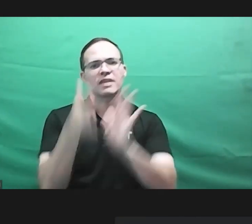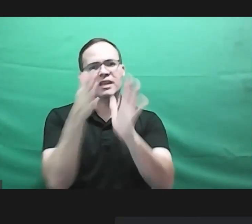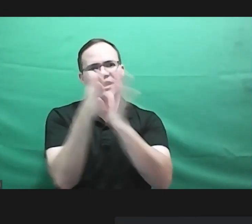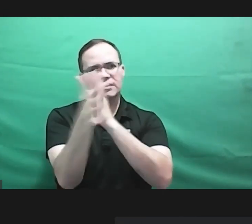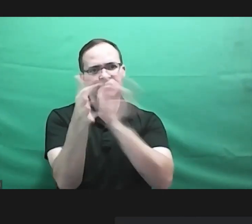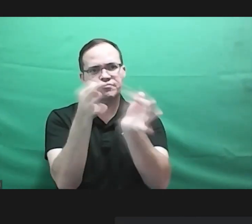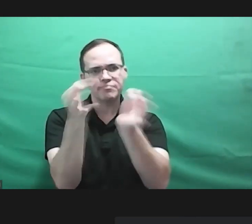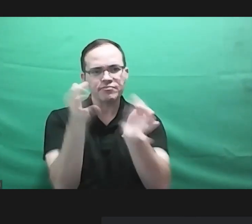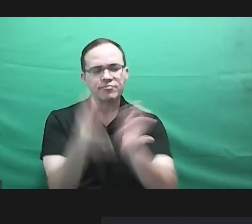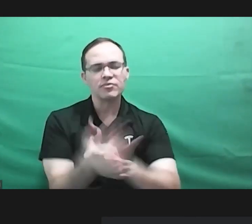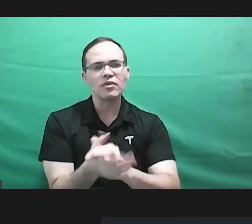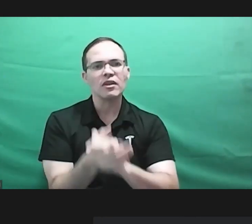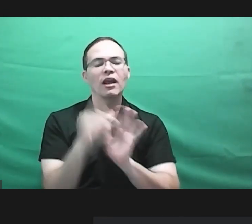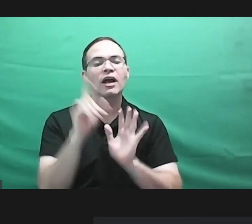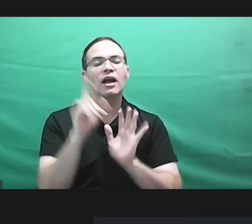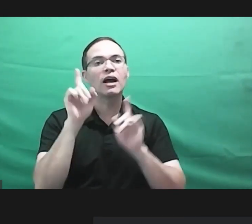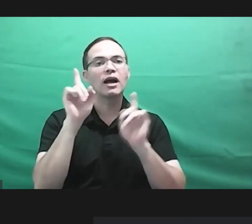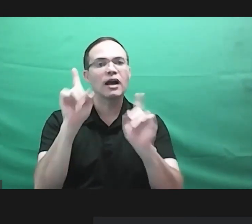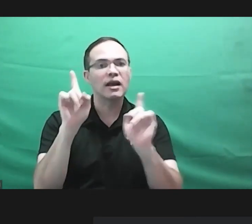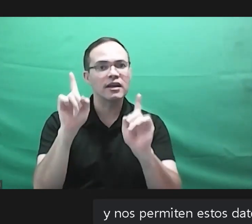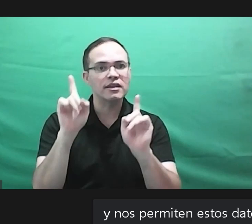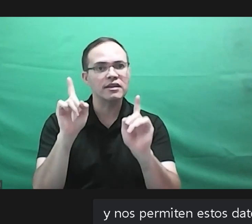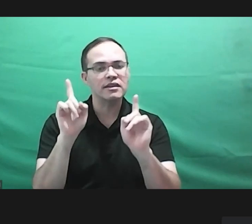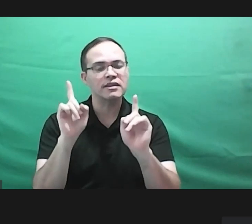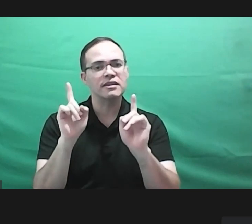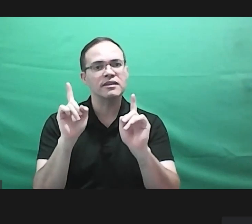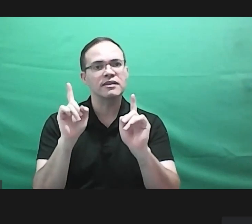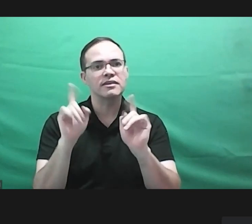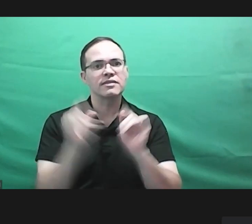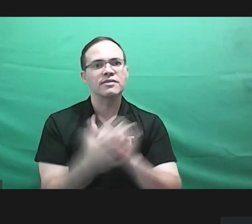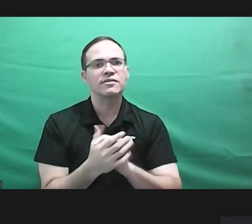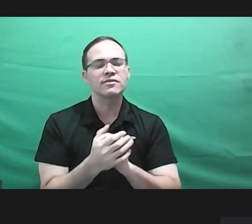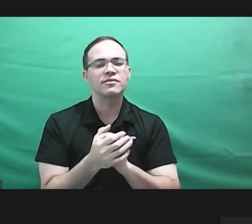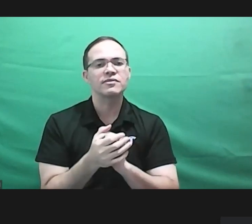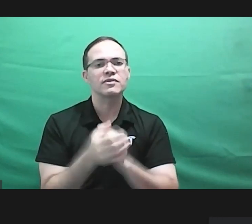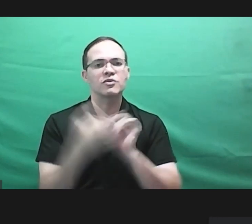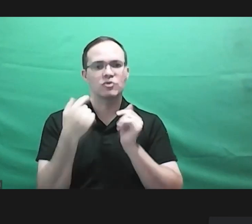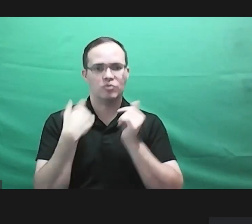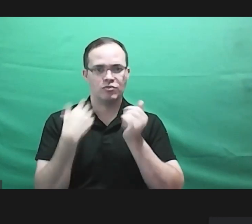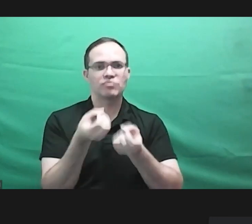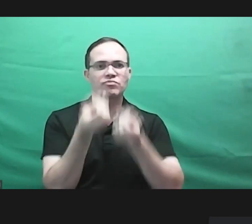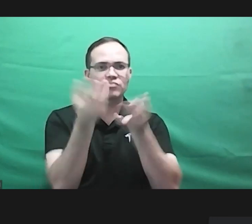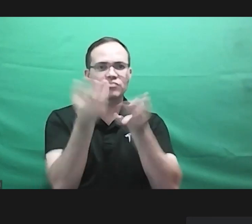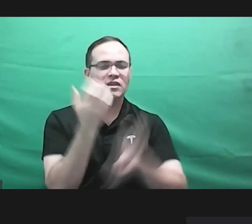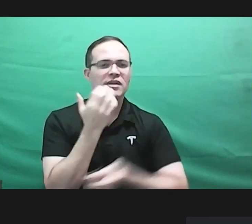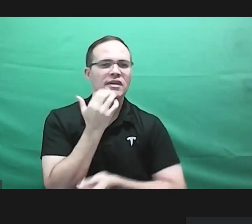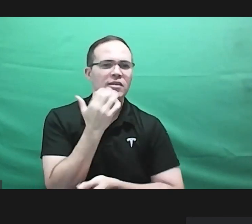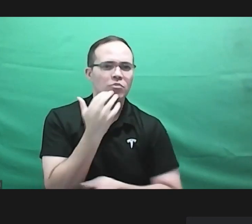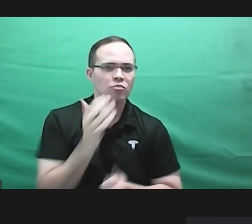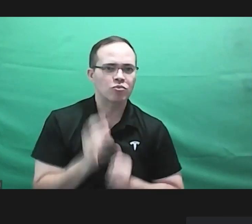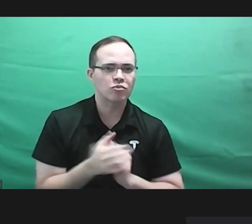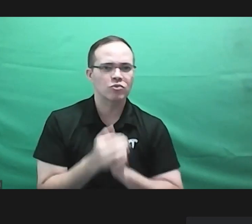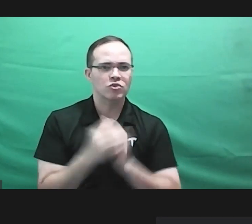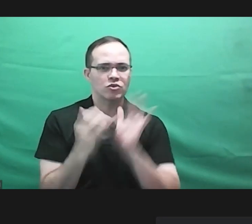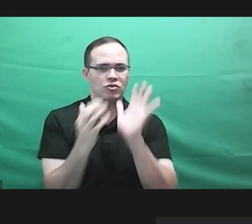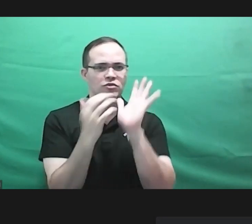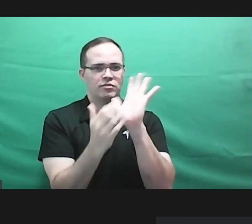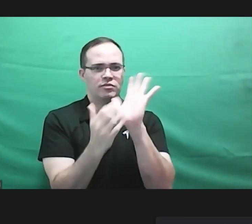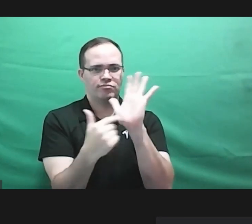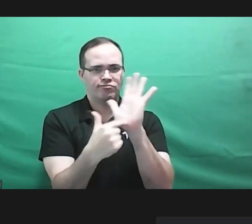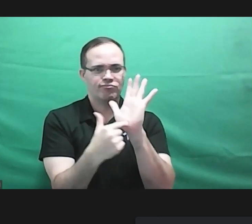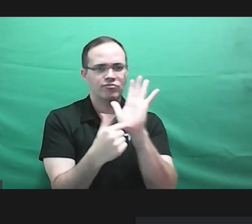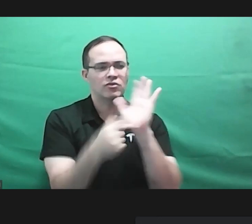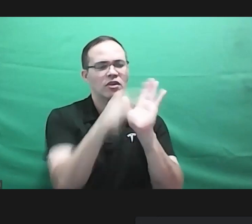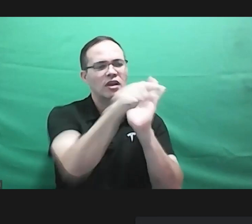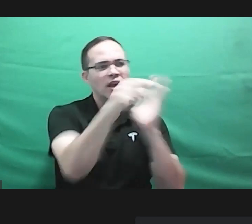Entonces, solo por dar algunos ejemplos, excluidas del sistema educativo, es decir, las que no van a ningún tipo